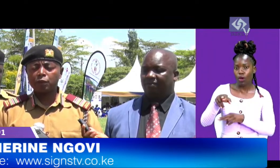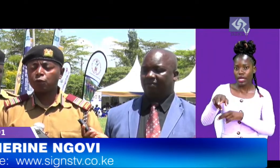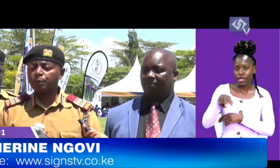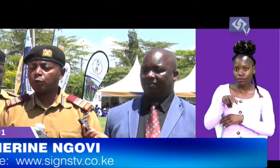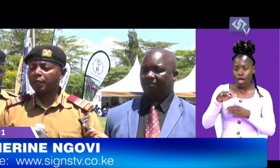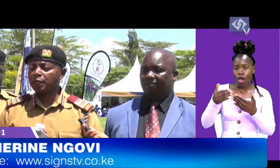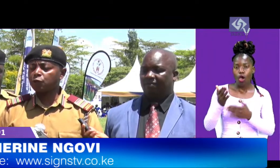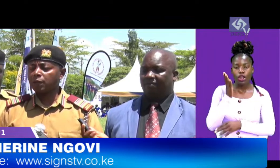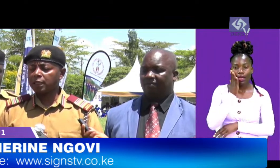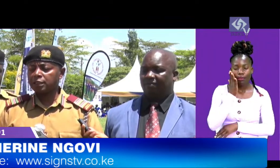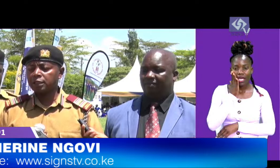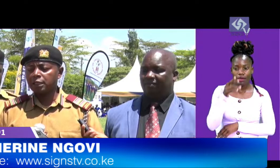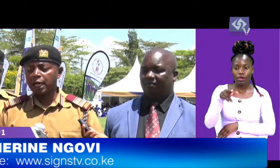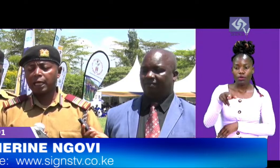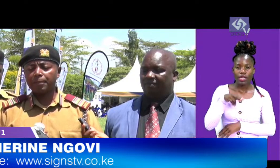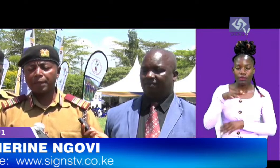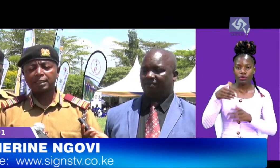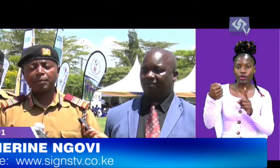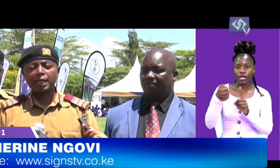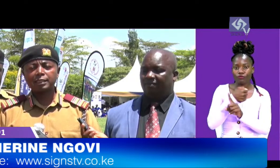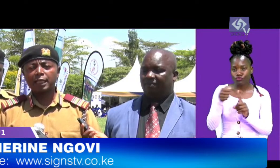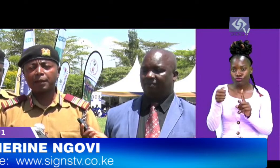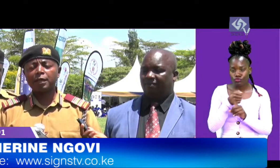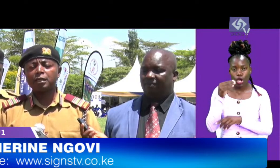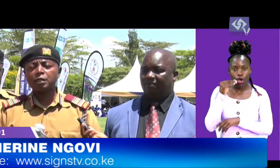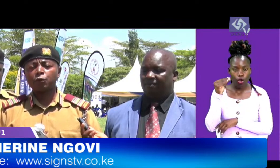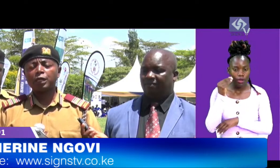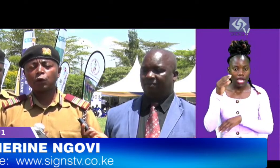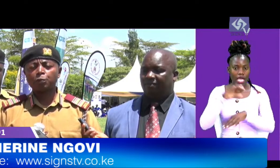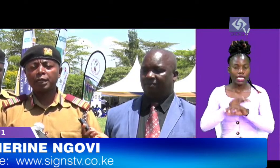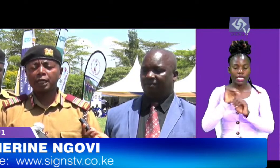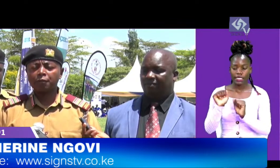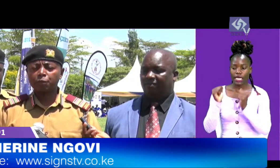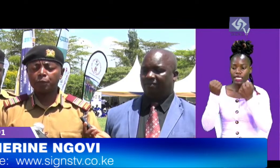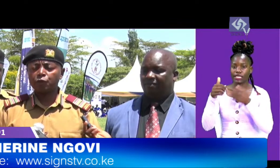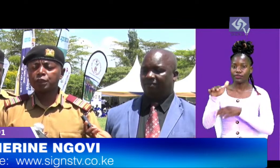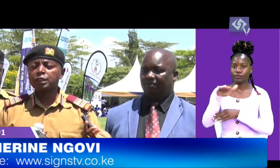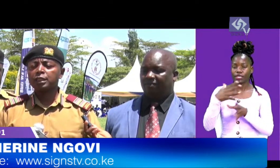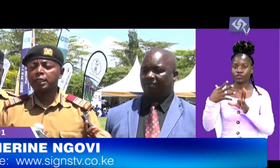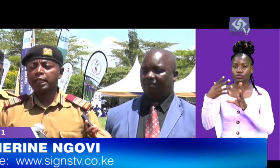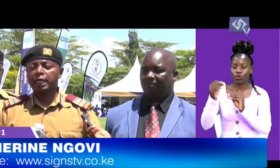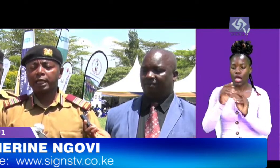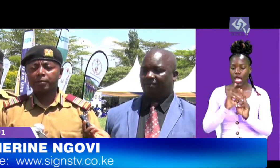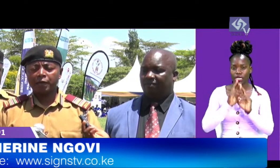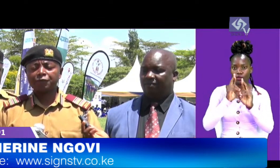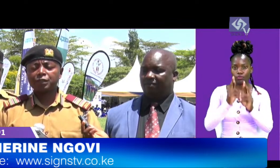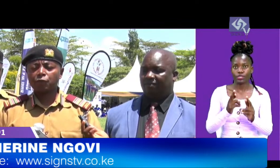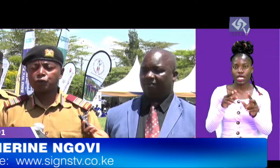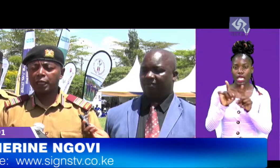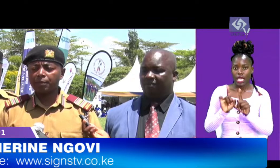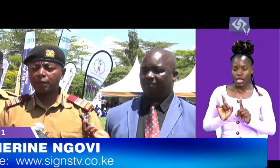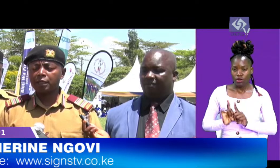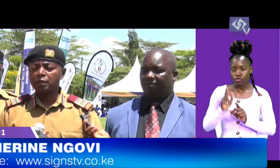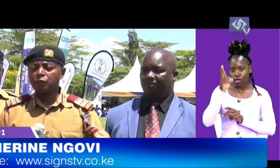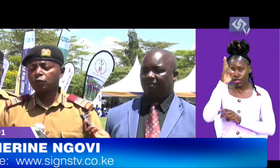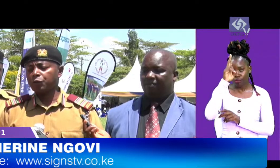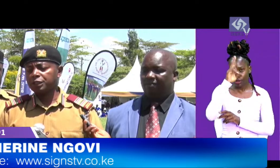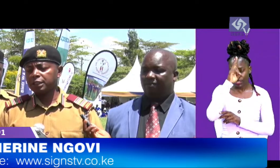amedhulumiwa pale nyumbani anapata mahali salama kwenda kupiga ripoti na maafisa wa usalama